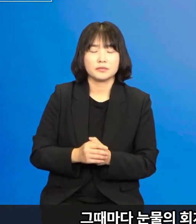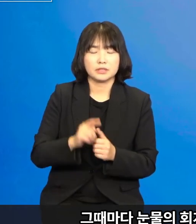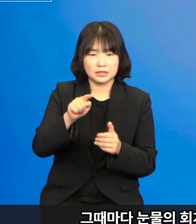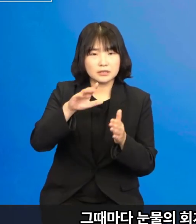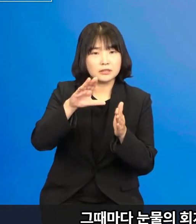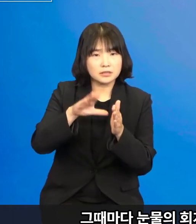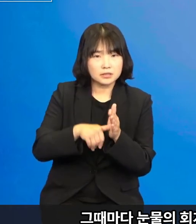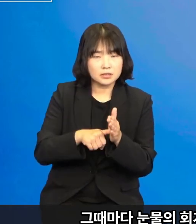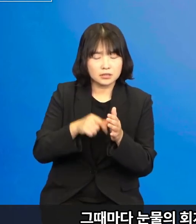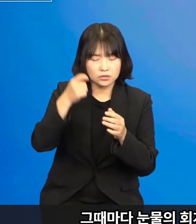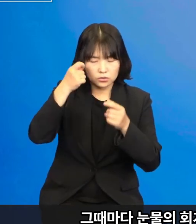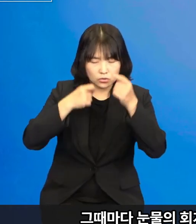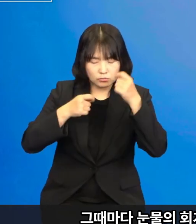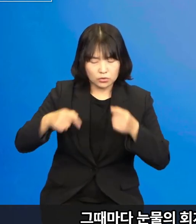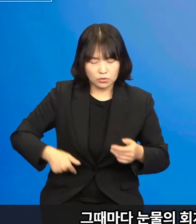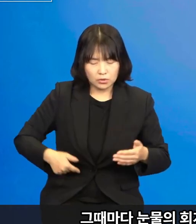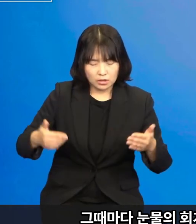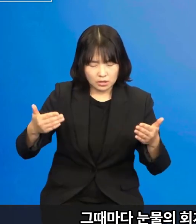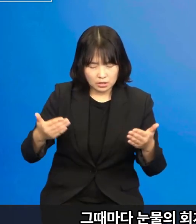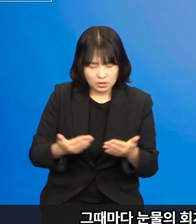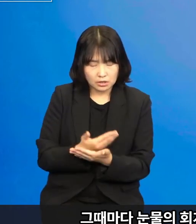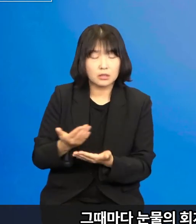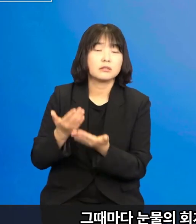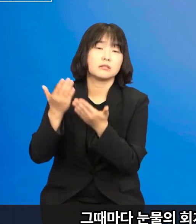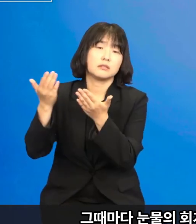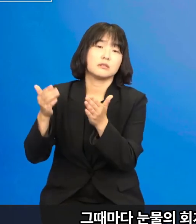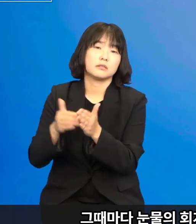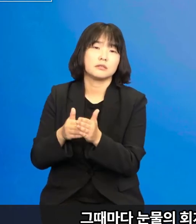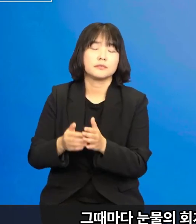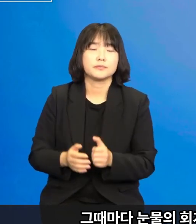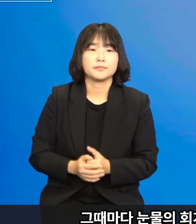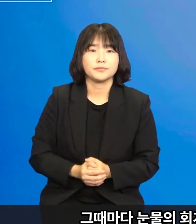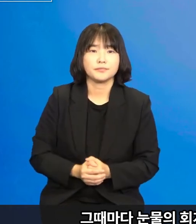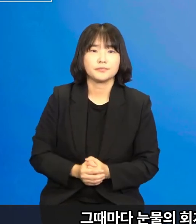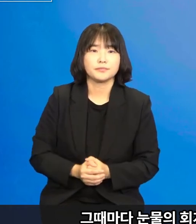그때마다 눈물의 회개로 눈물 마를 날이 없습니다.